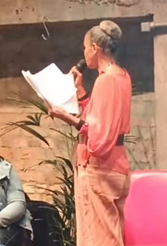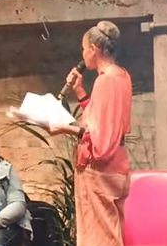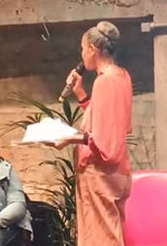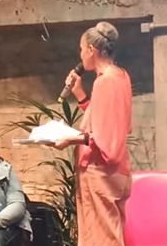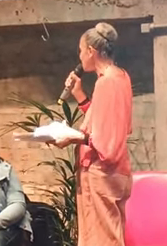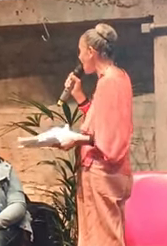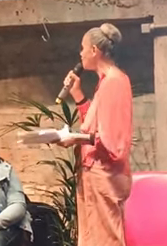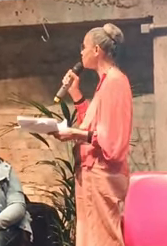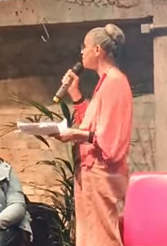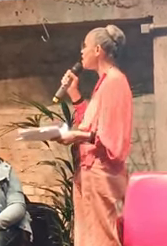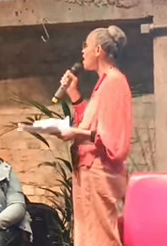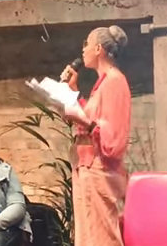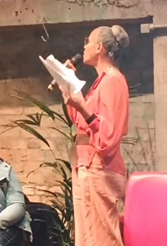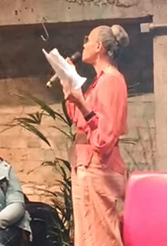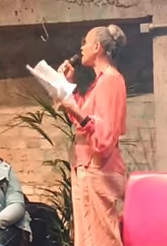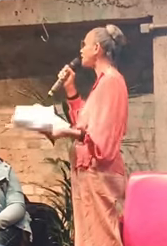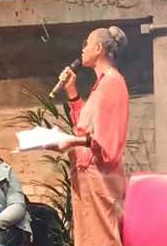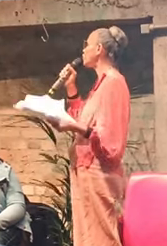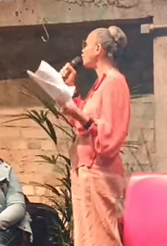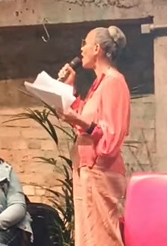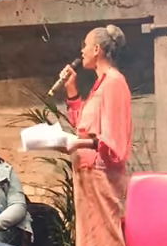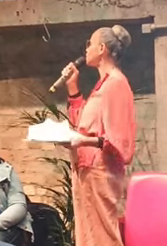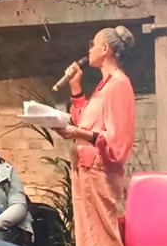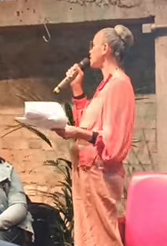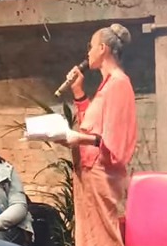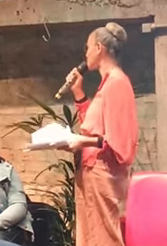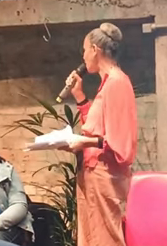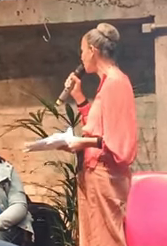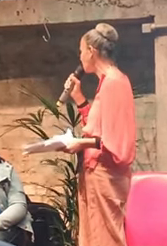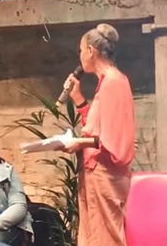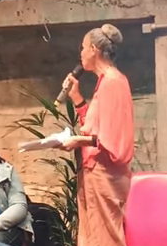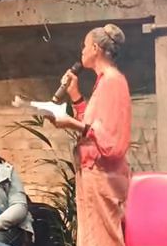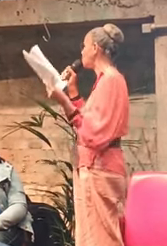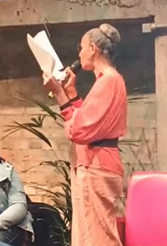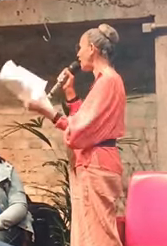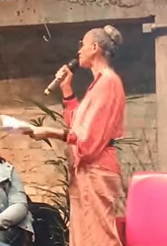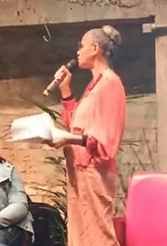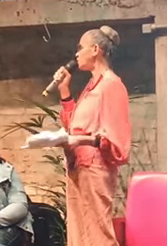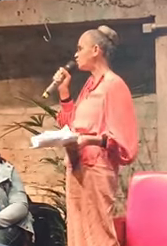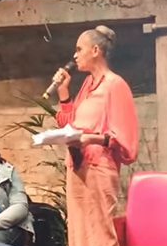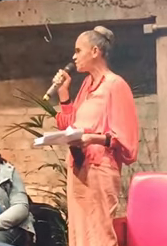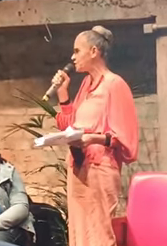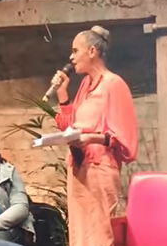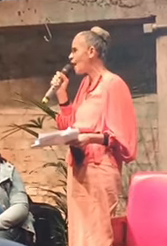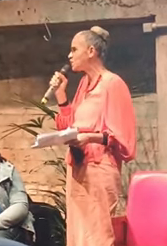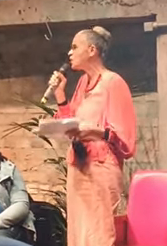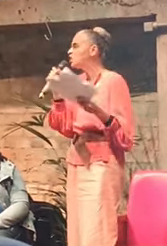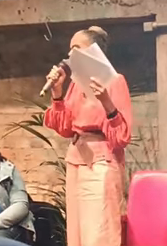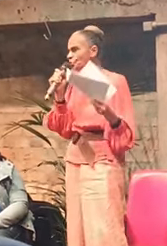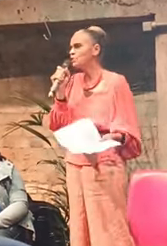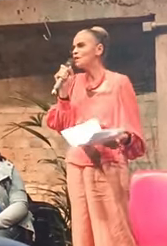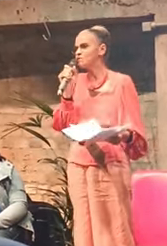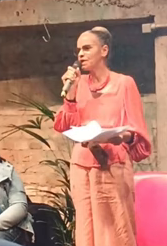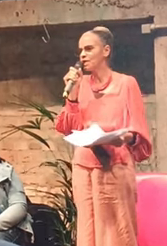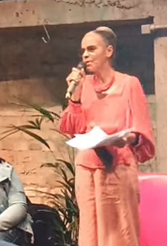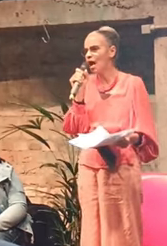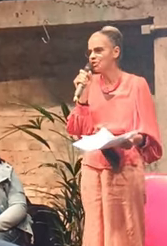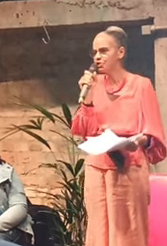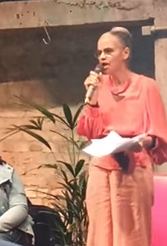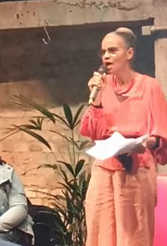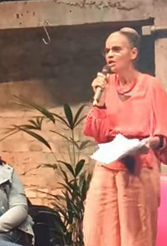A sustentabilidade é um imperativo ético desse tempo, de perda de biodiversidade, de